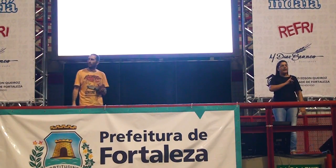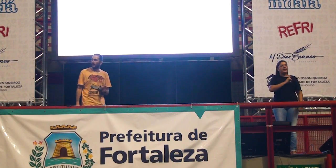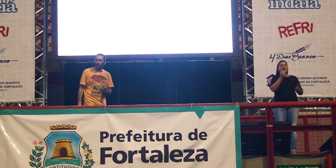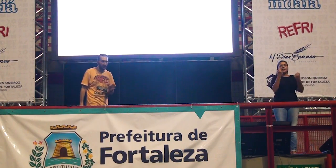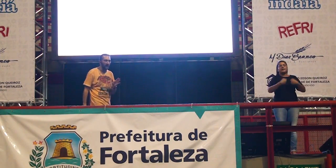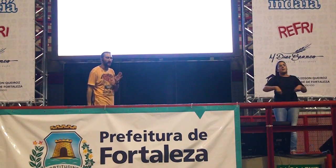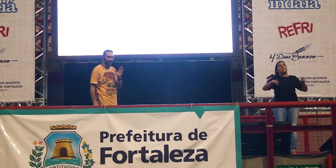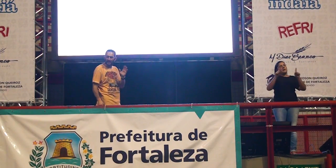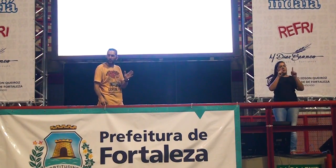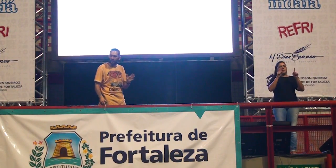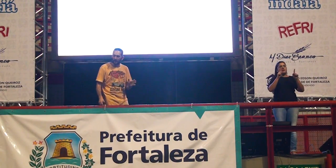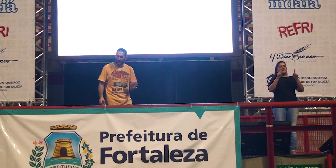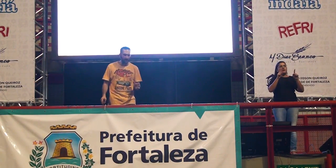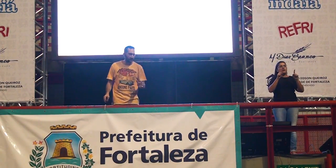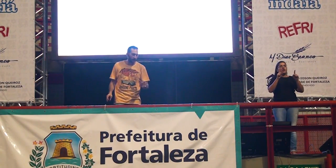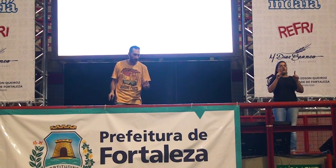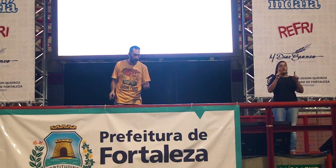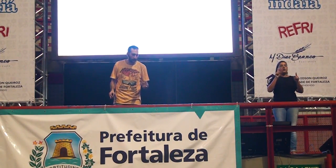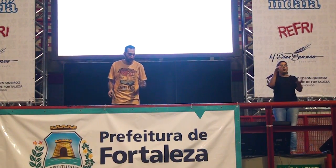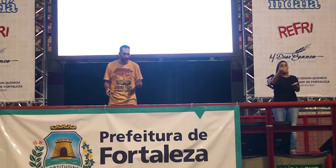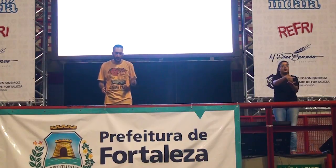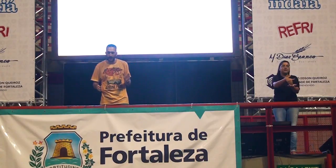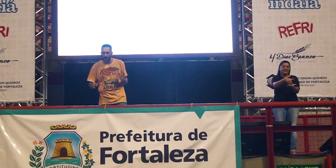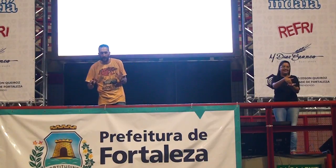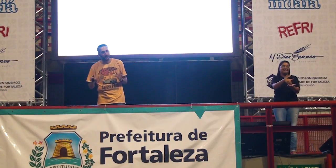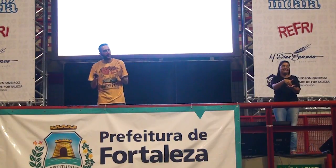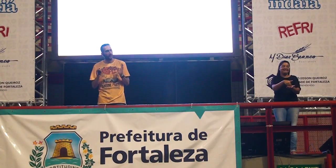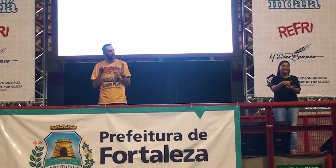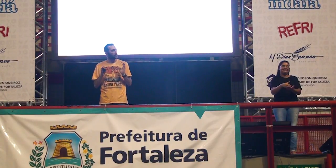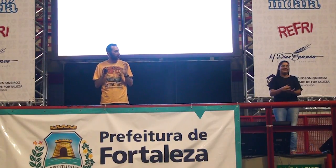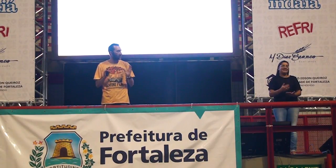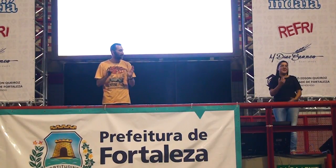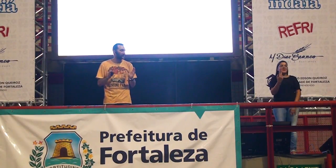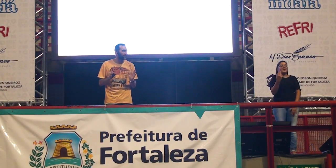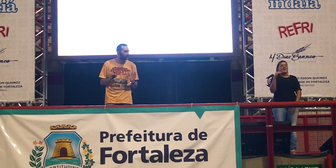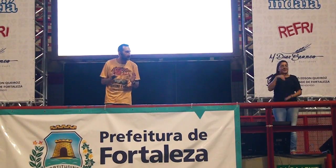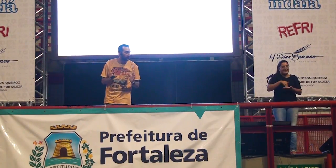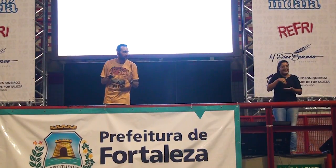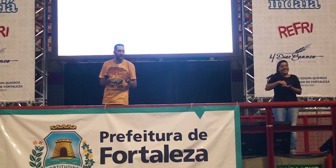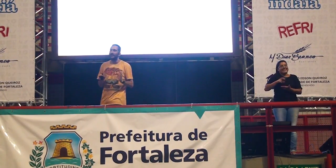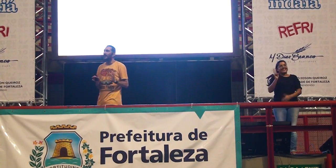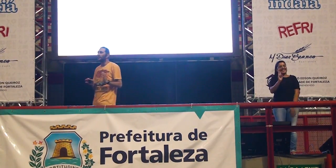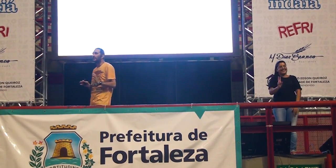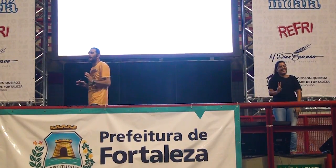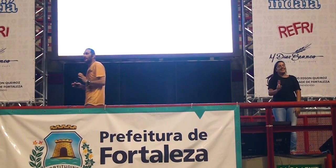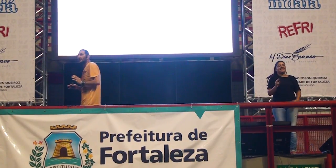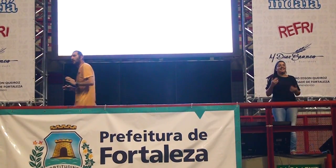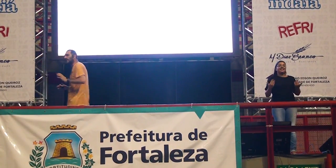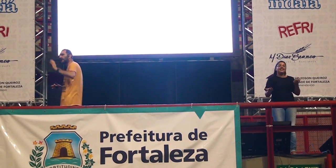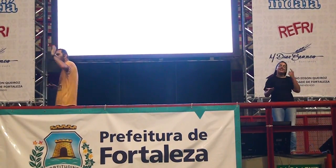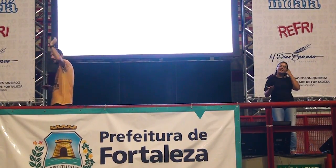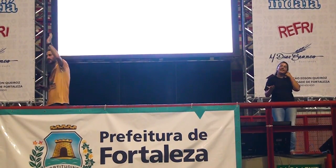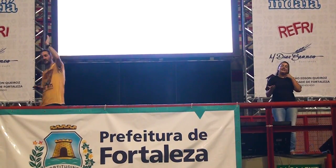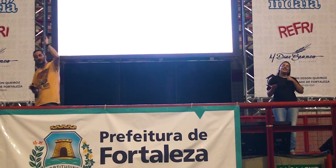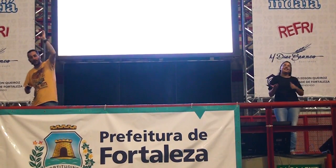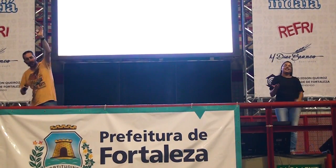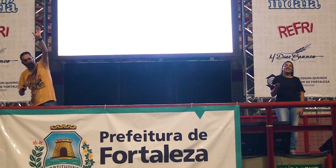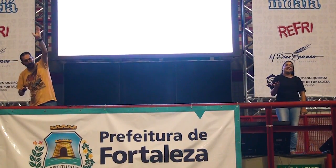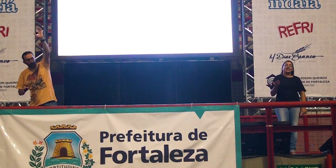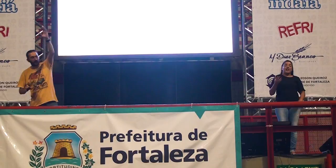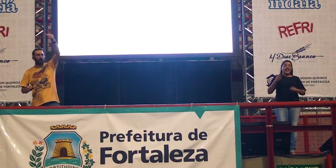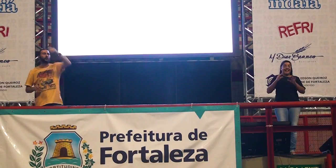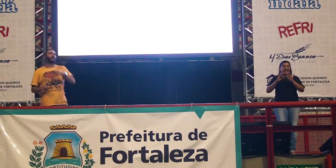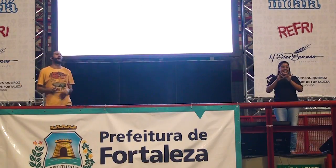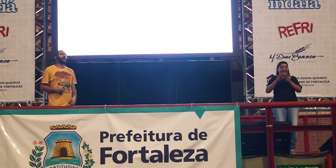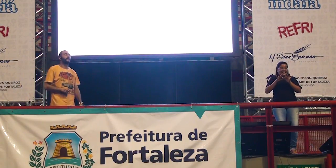se preocupe não, que vai ser a última vez que você vai entrar. Certo? Você entra. Certo? 2 quilômetros, quando você estiver